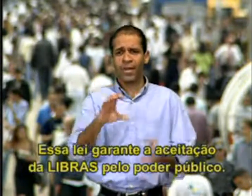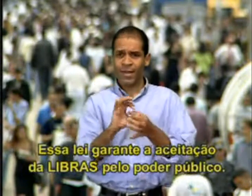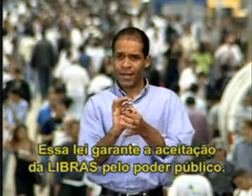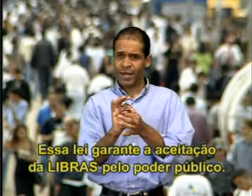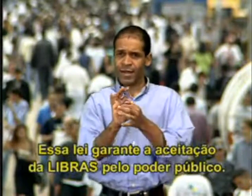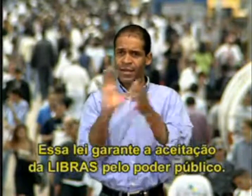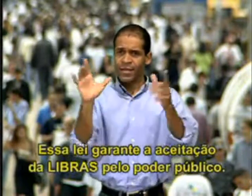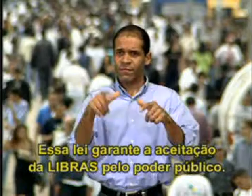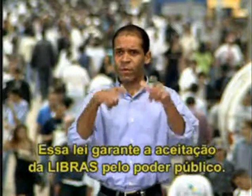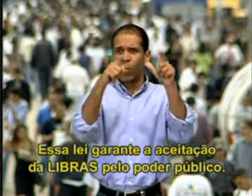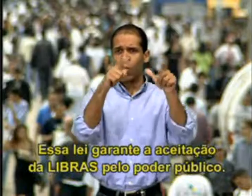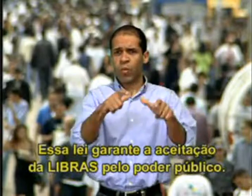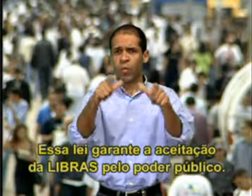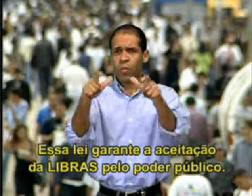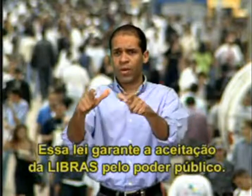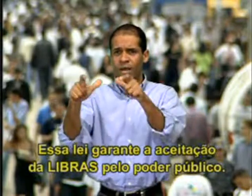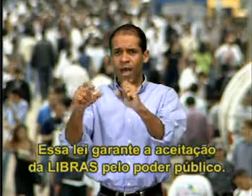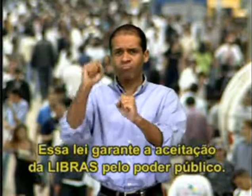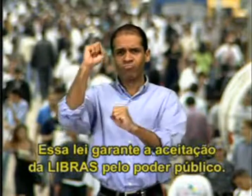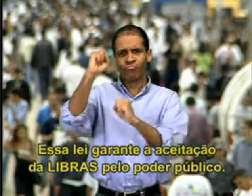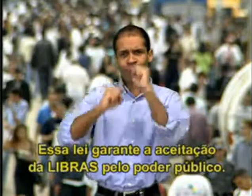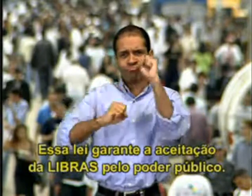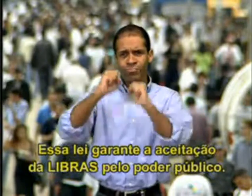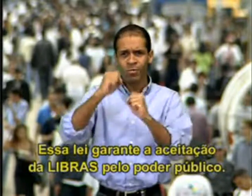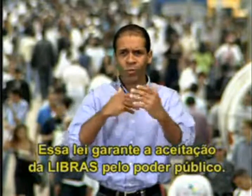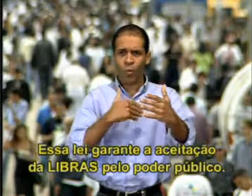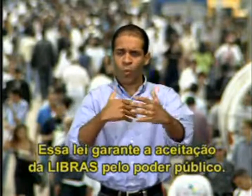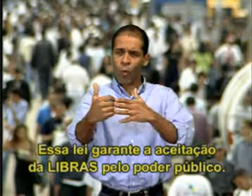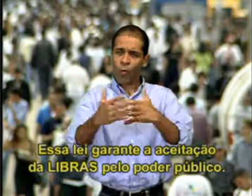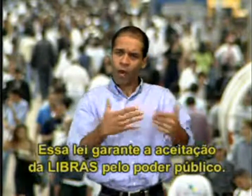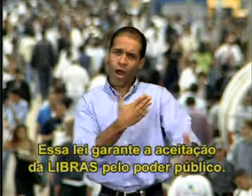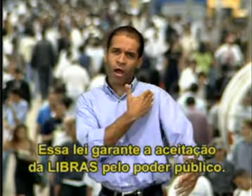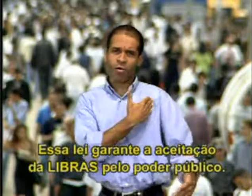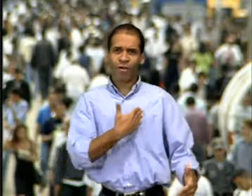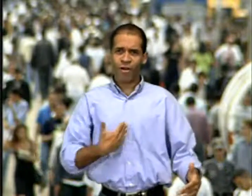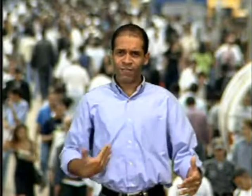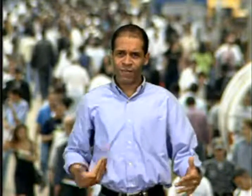Essa lei garante a aceitação da Libras pelo poder público.